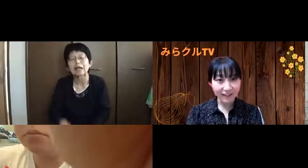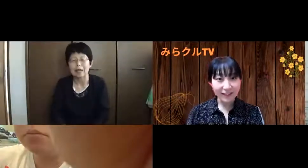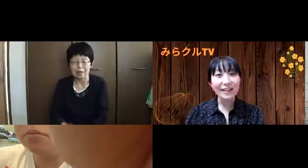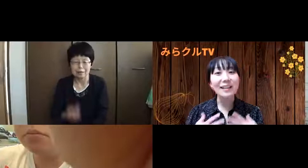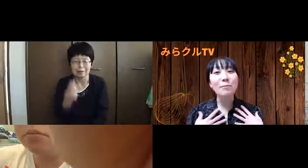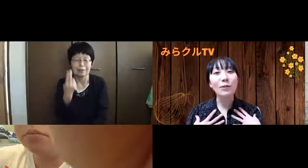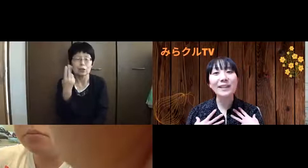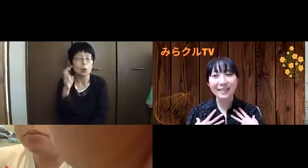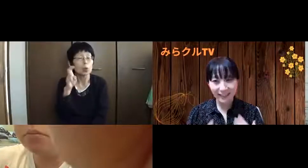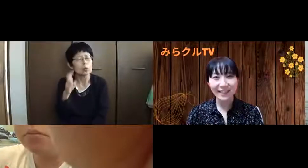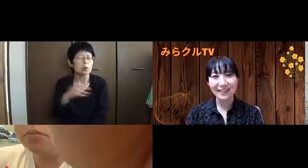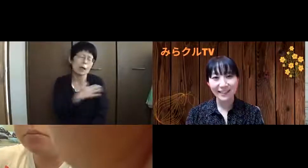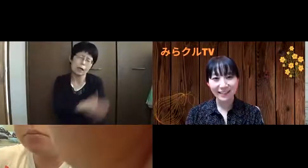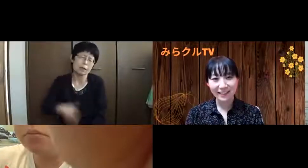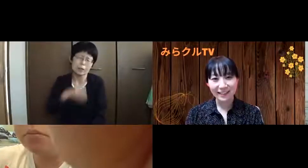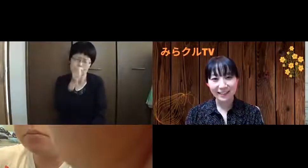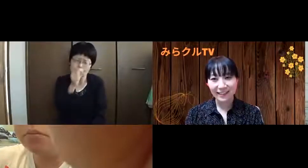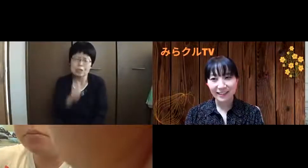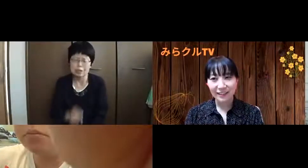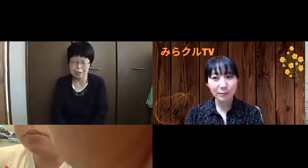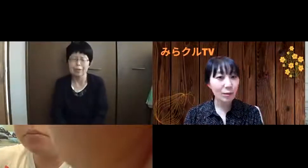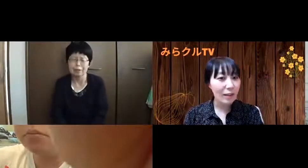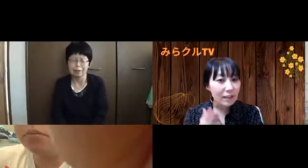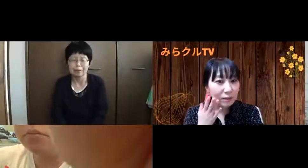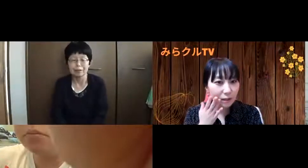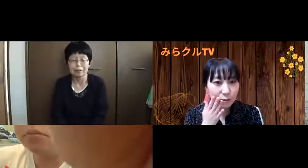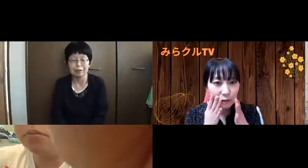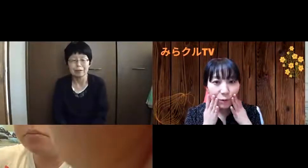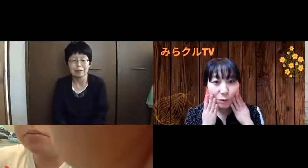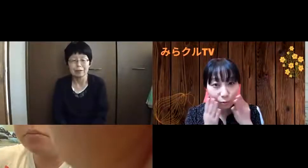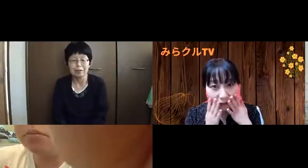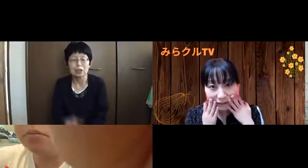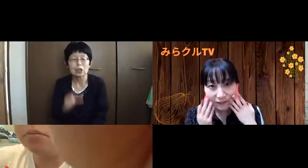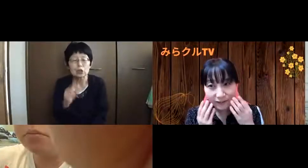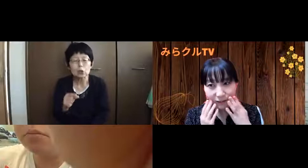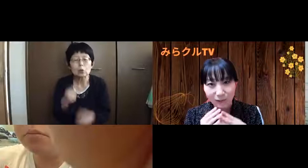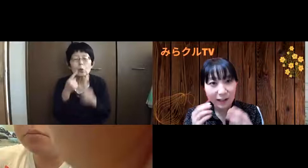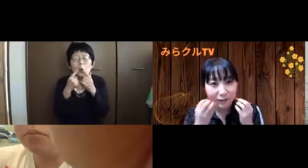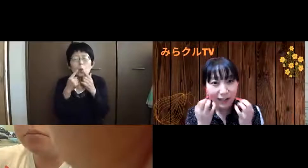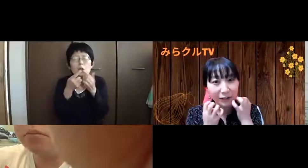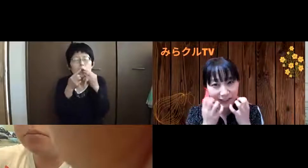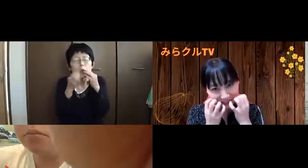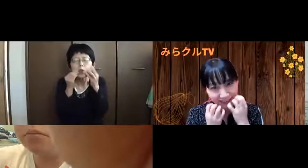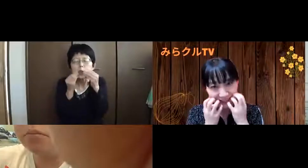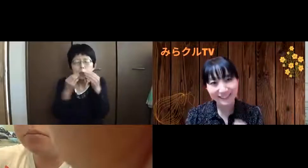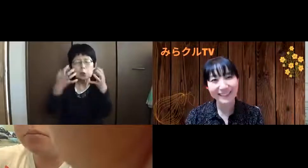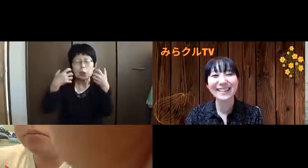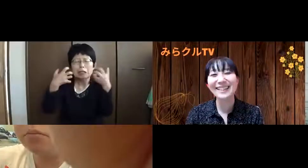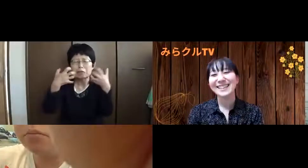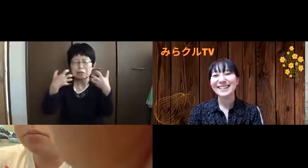体にもいいし。でもちょっとあれですよね。口の横とかについちゃうとかゆくなっ